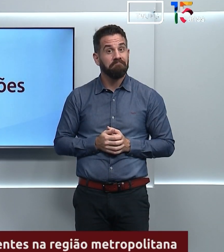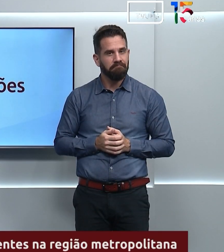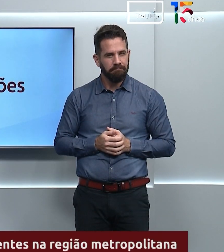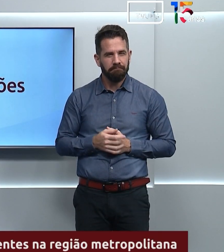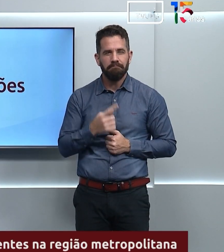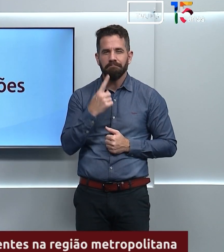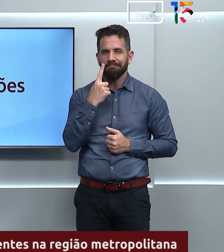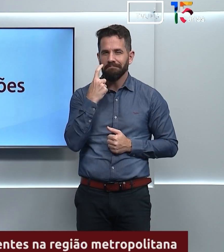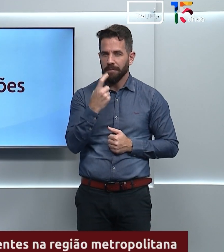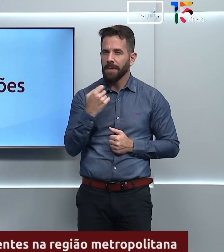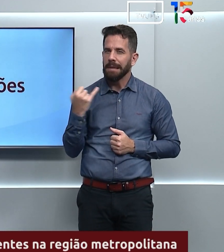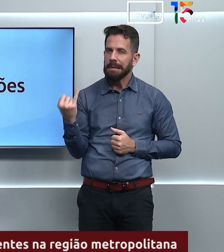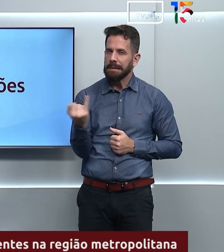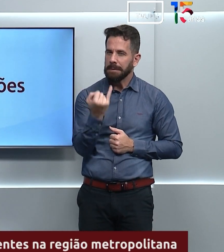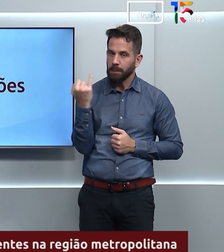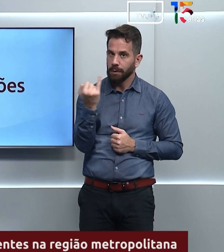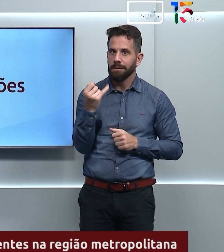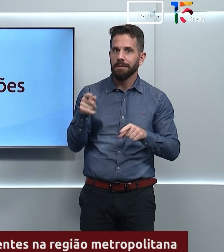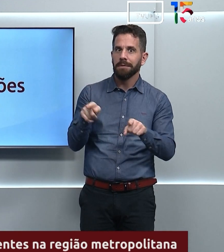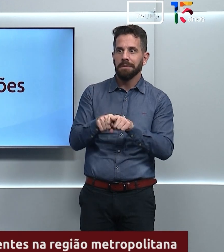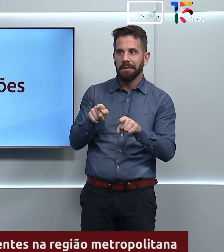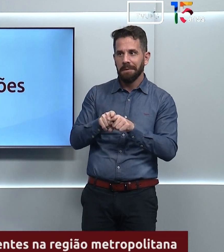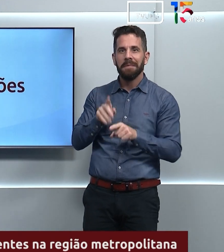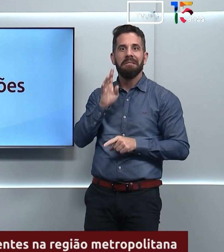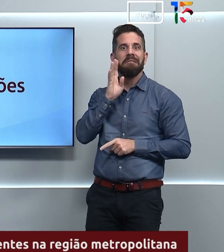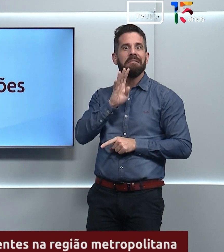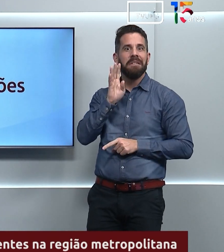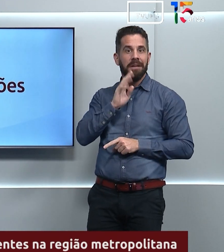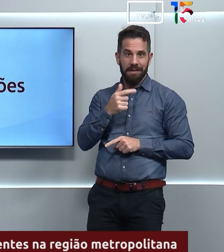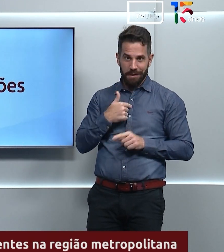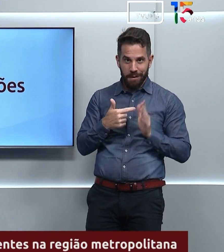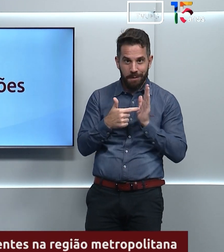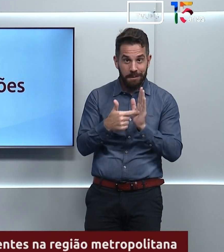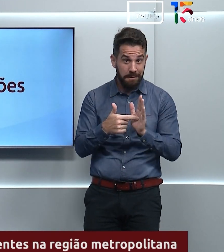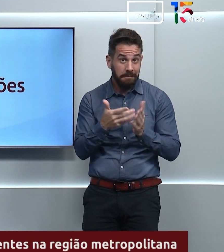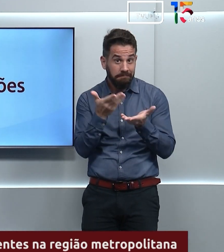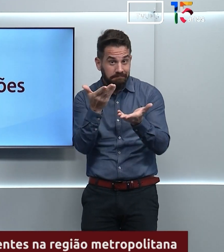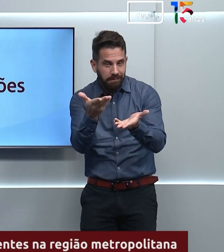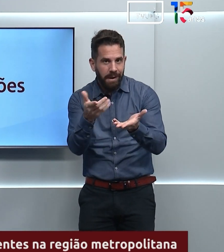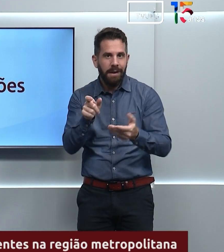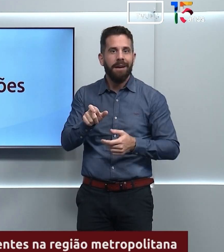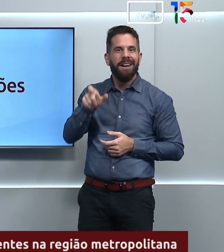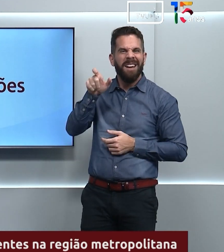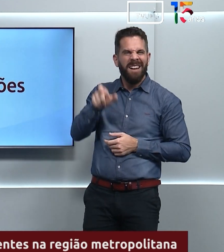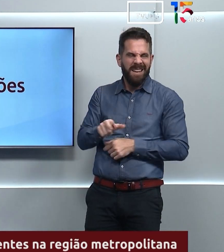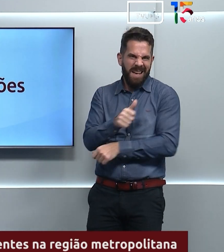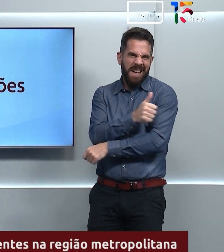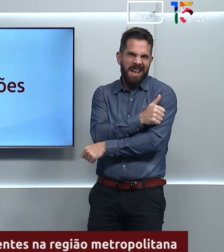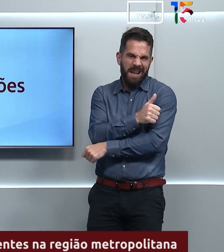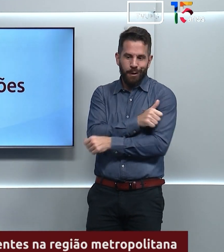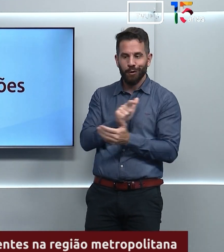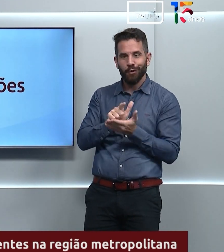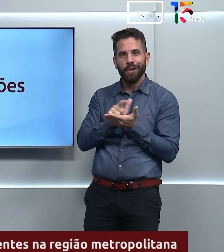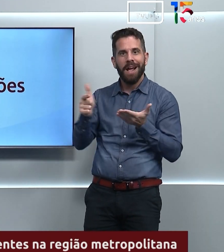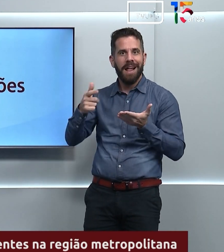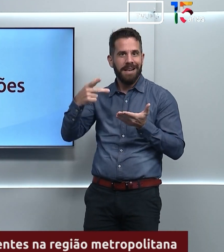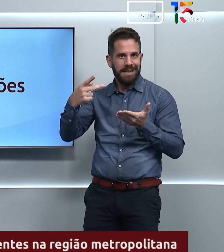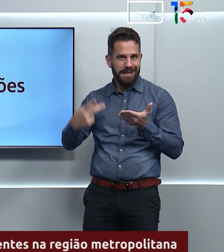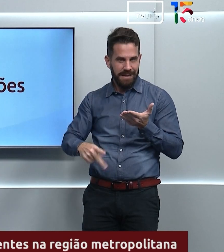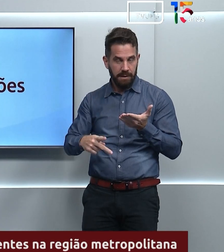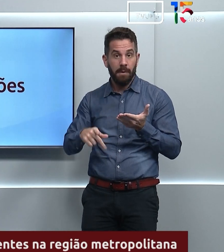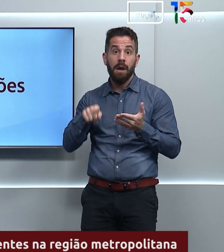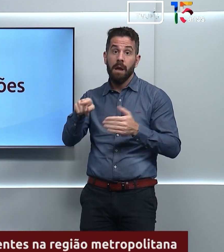Iniciativa importante, né? E bacana essa matéria. Te avisei que é uma matéria feita por uma estudante de jornalismo aqui da UFG, dentro